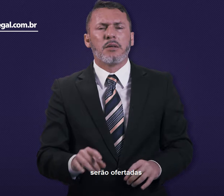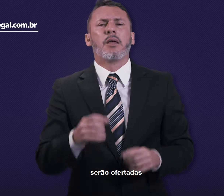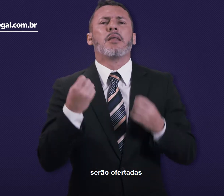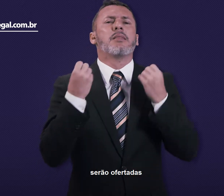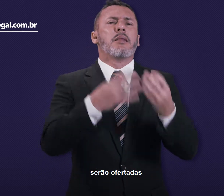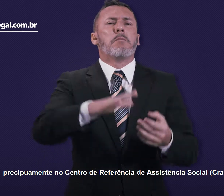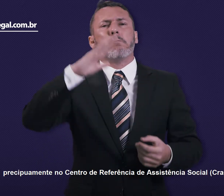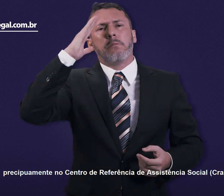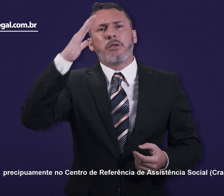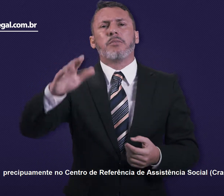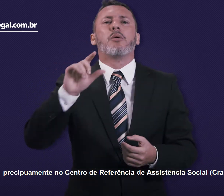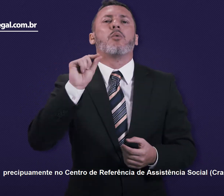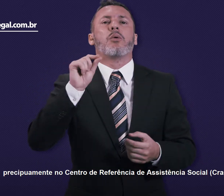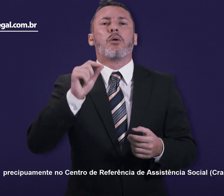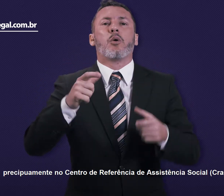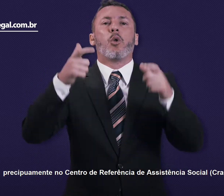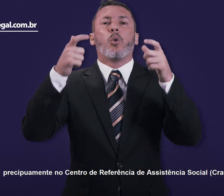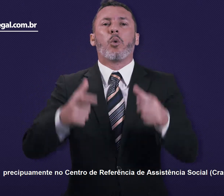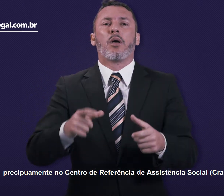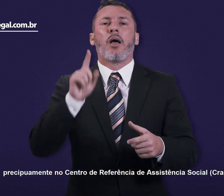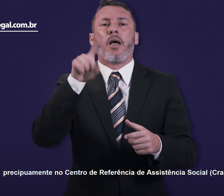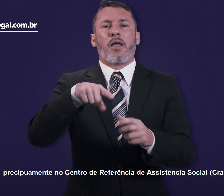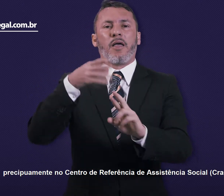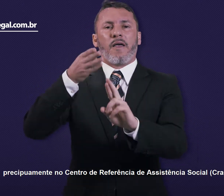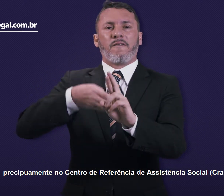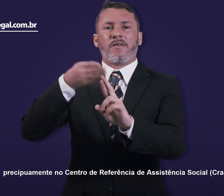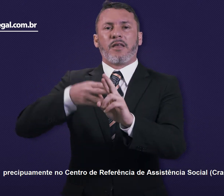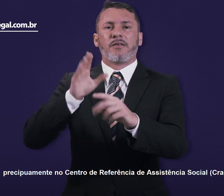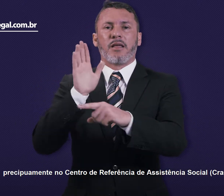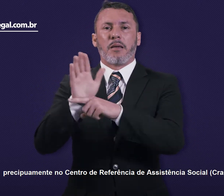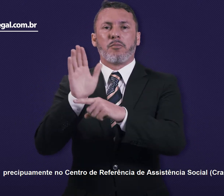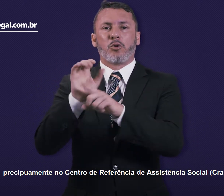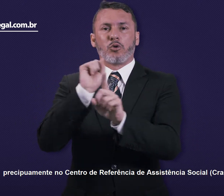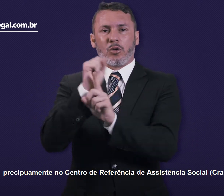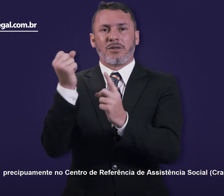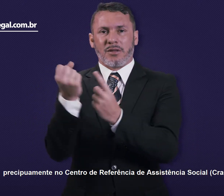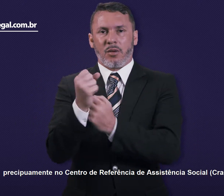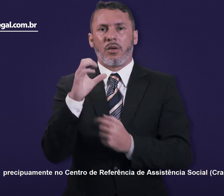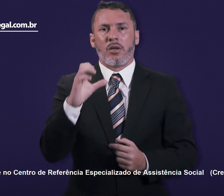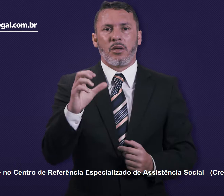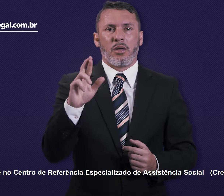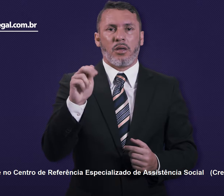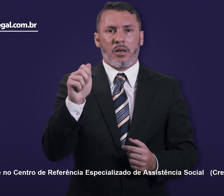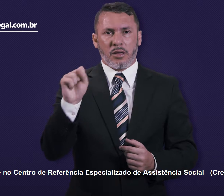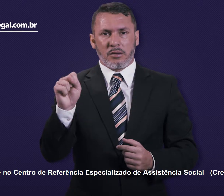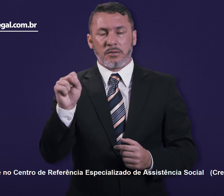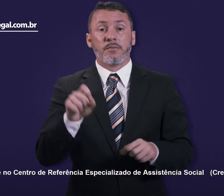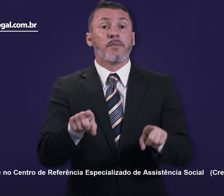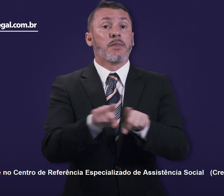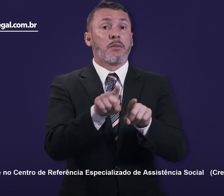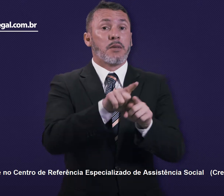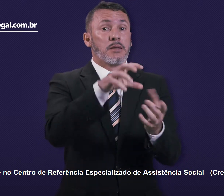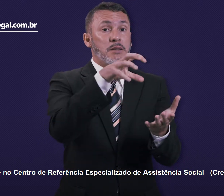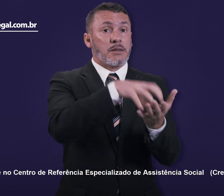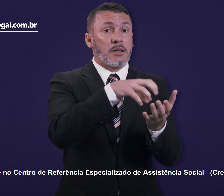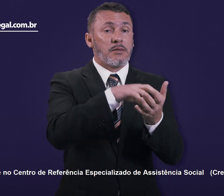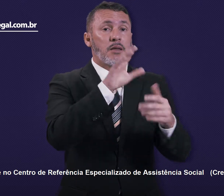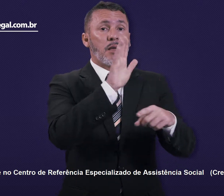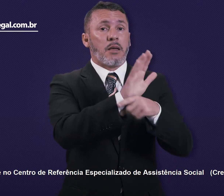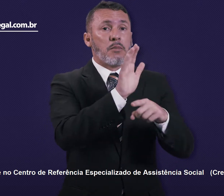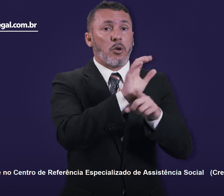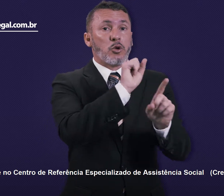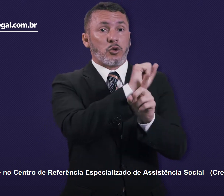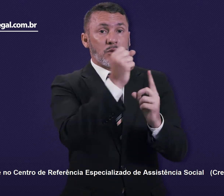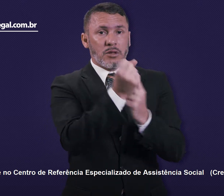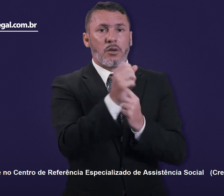serão ofertadas principalmente no Centro de Referência de Assistência Social CRAS e no Centro de Referência